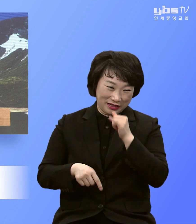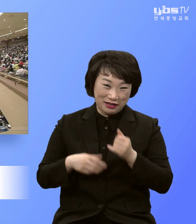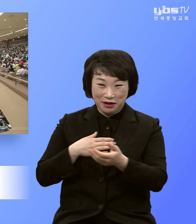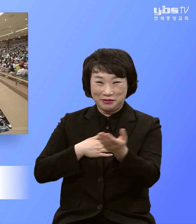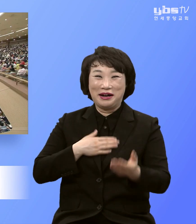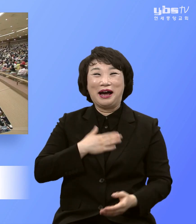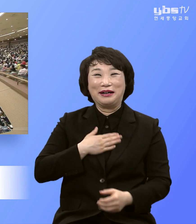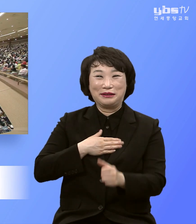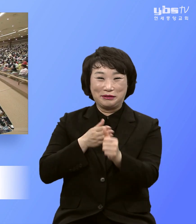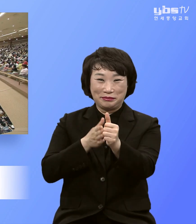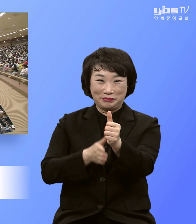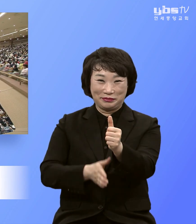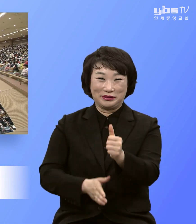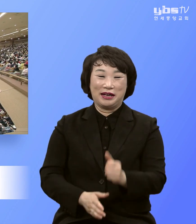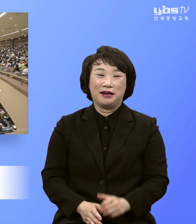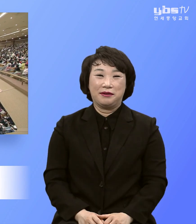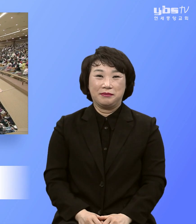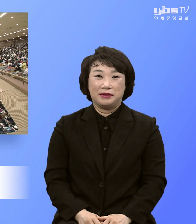알아야 합니다.